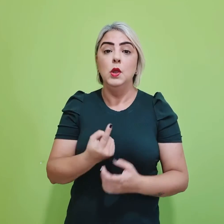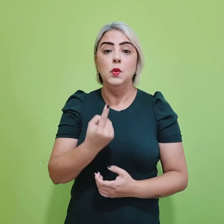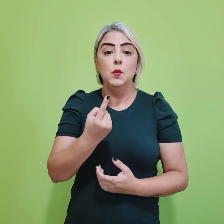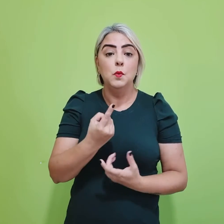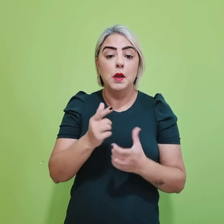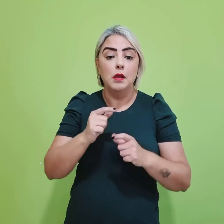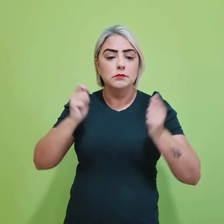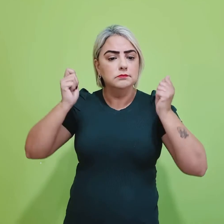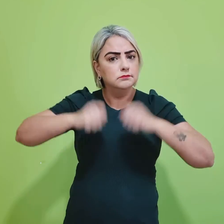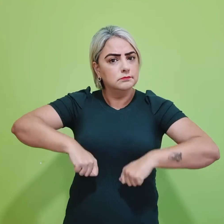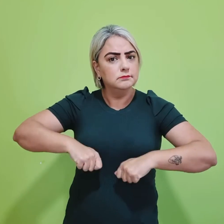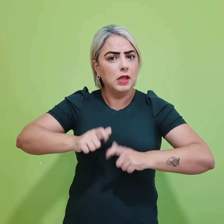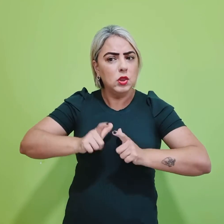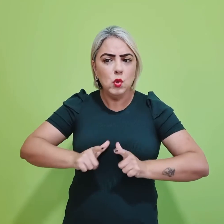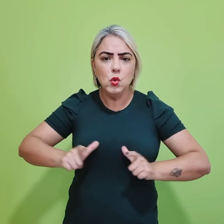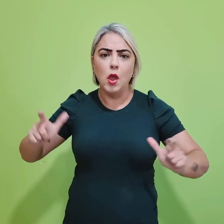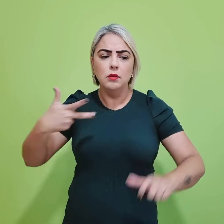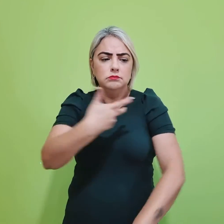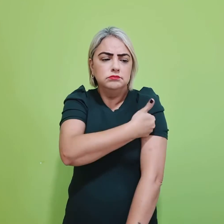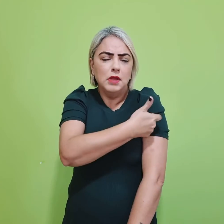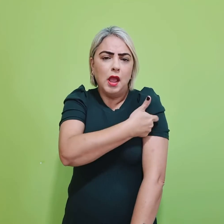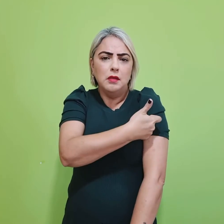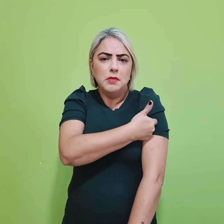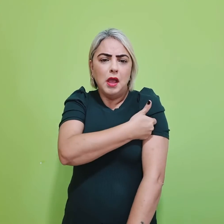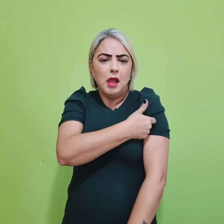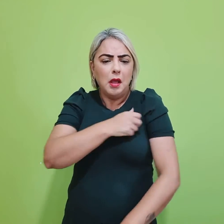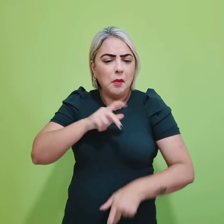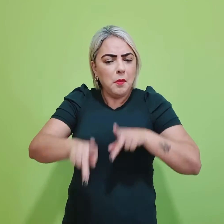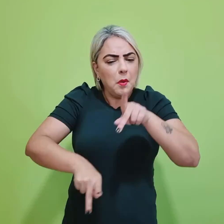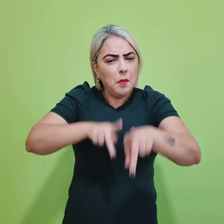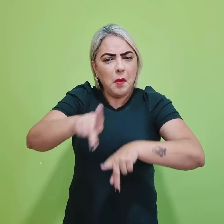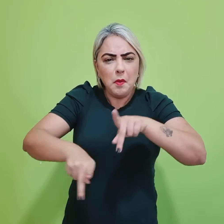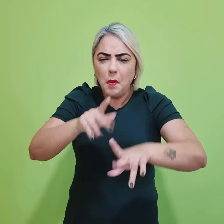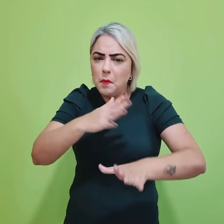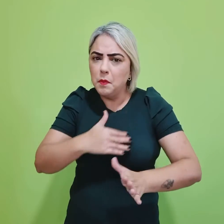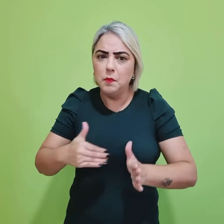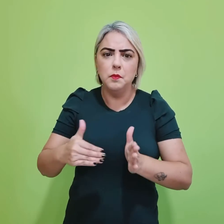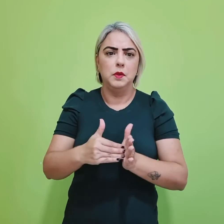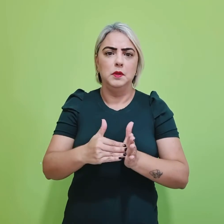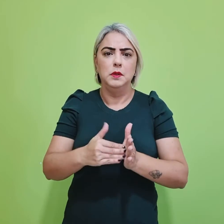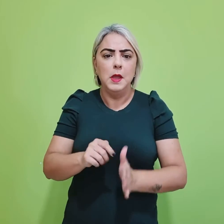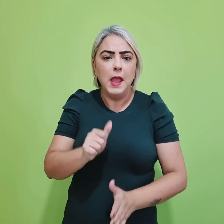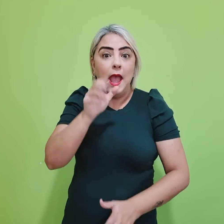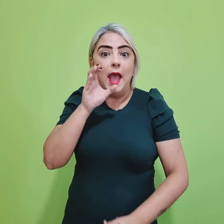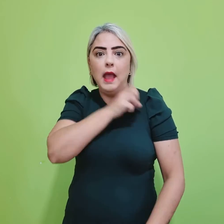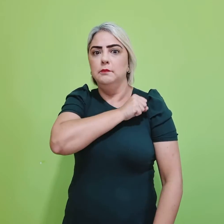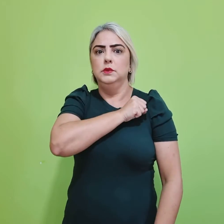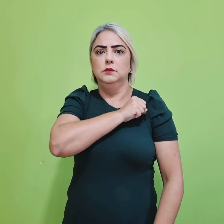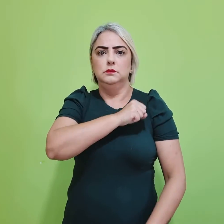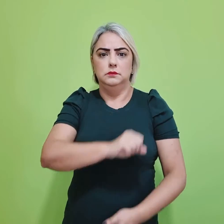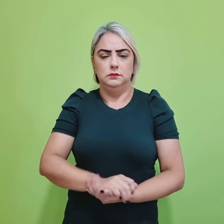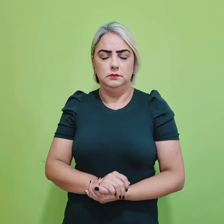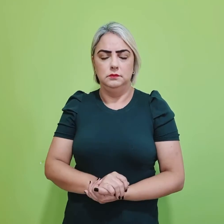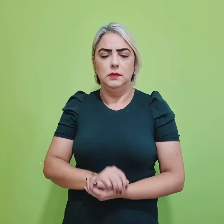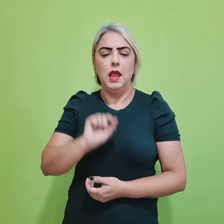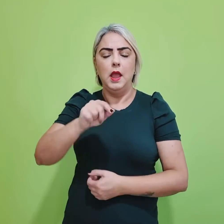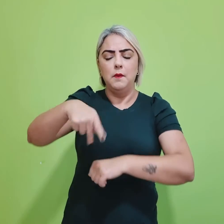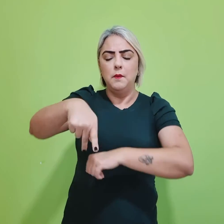uma grande capacidade de vacinar em massa toda a população em pouco tempo. É um